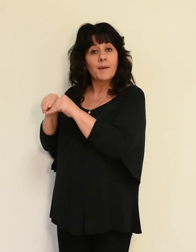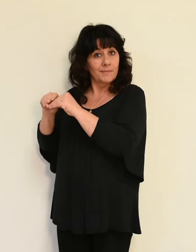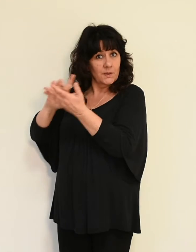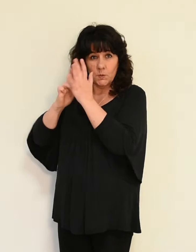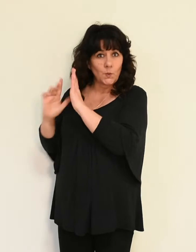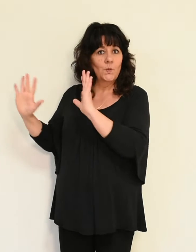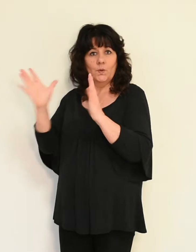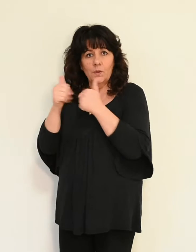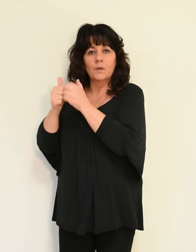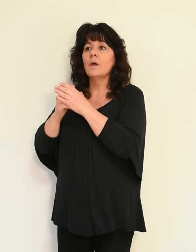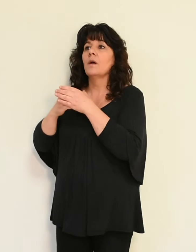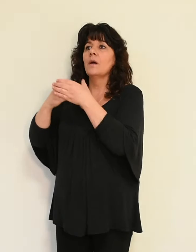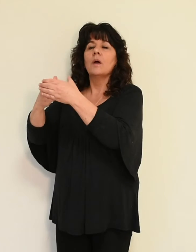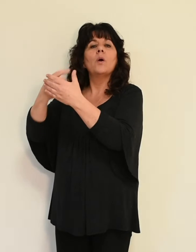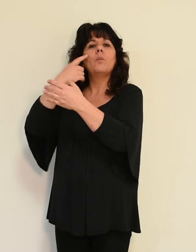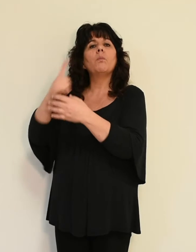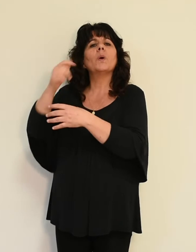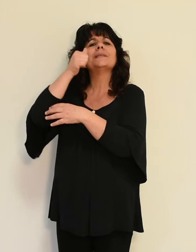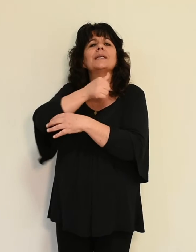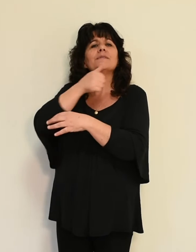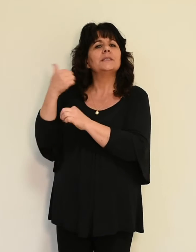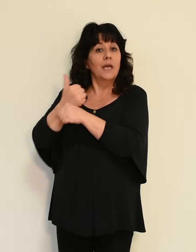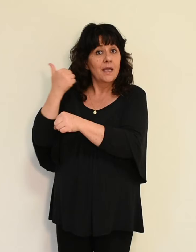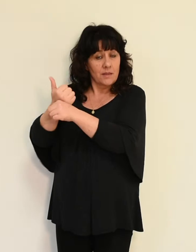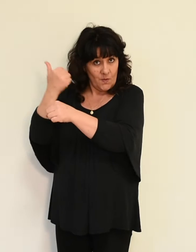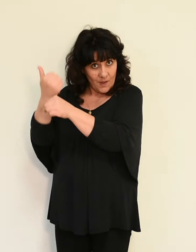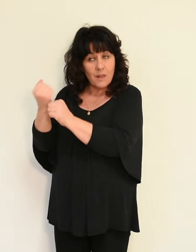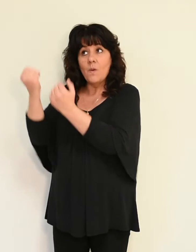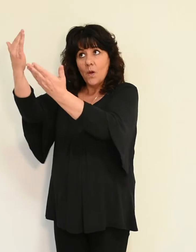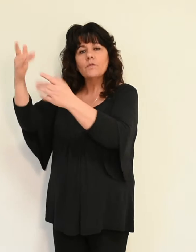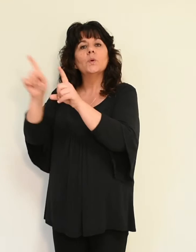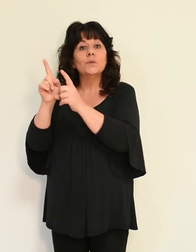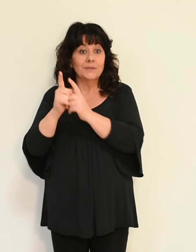annuel et s'acquitter du vœu pour la naissance de l'enfant.